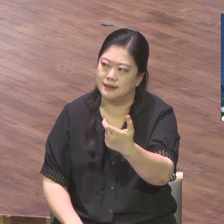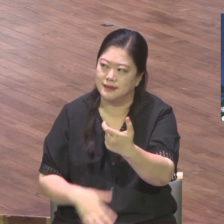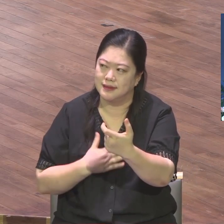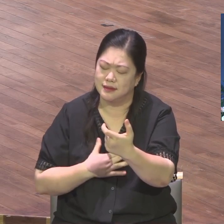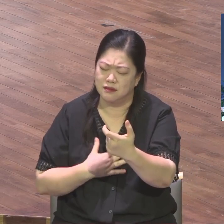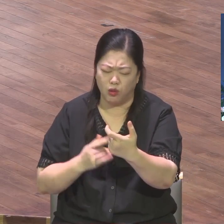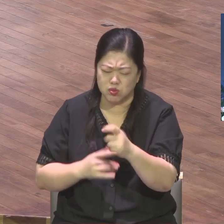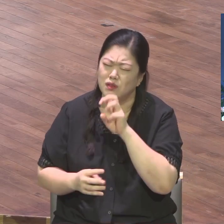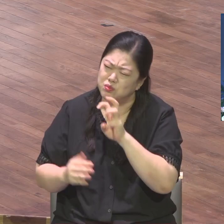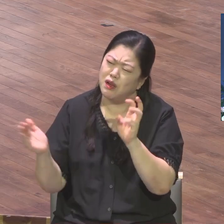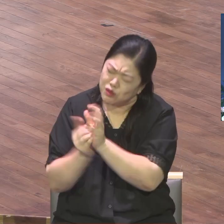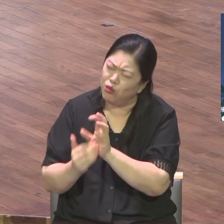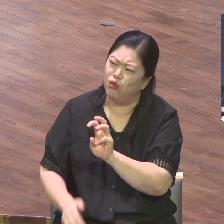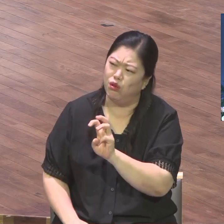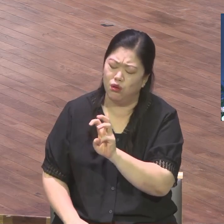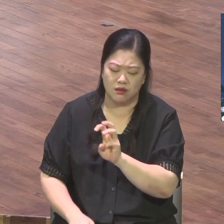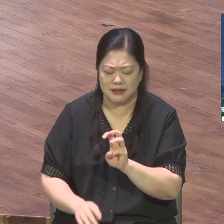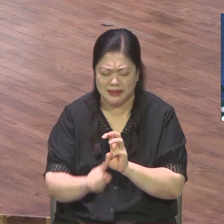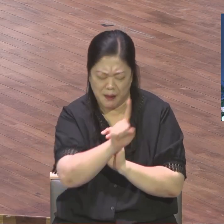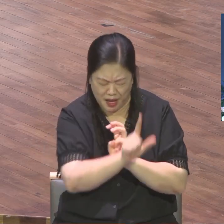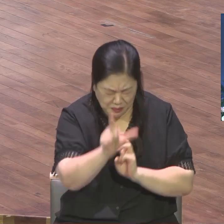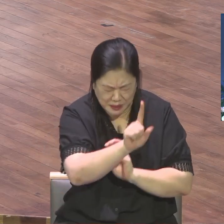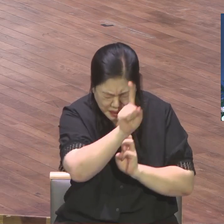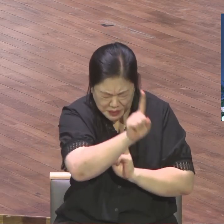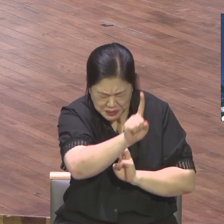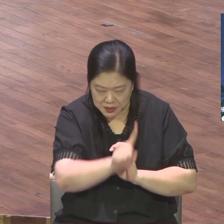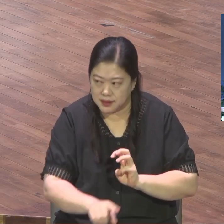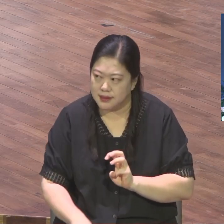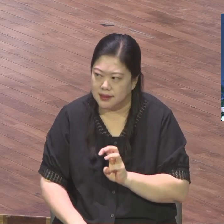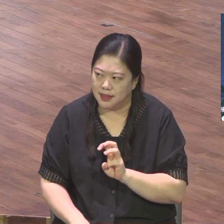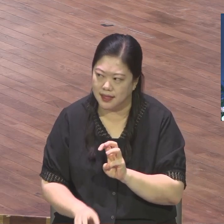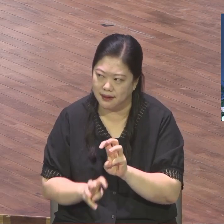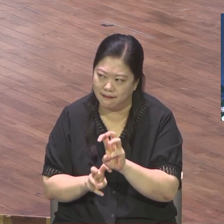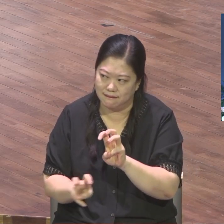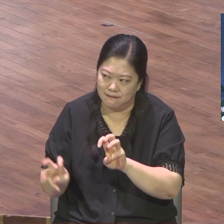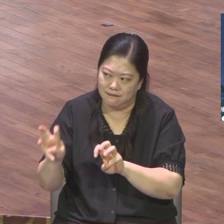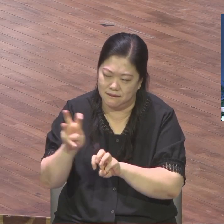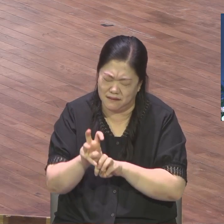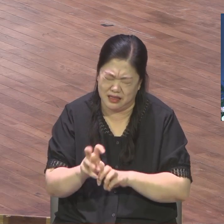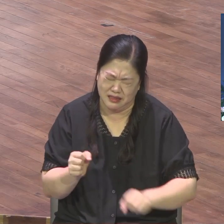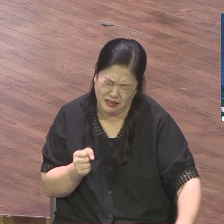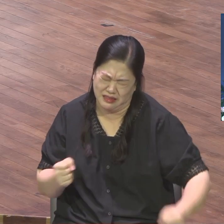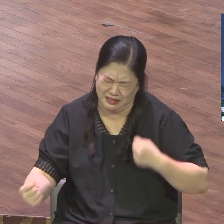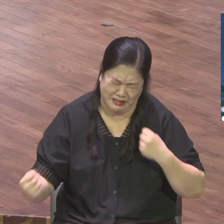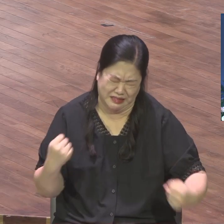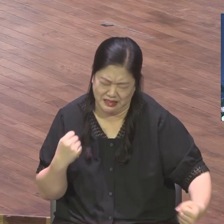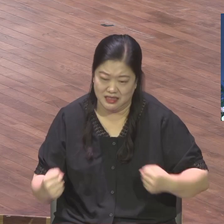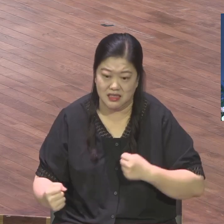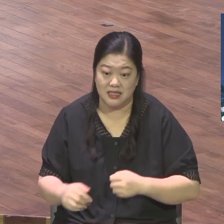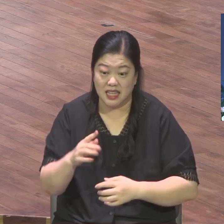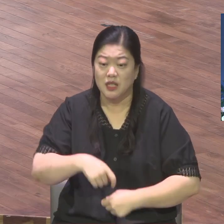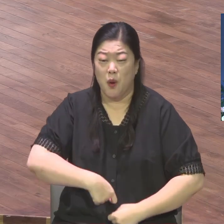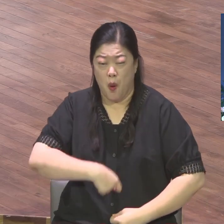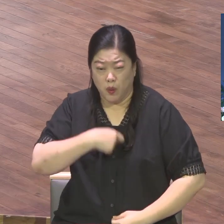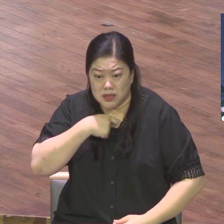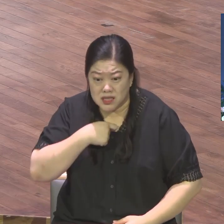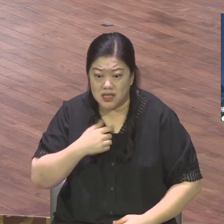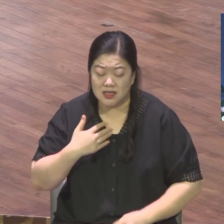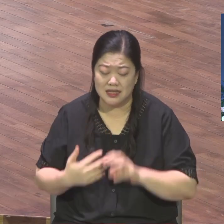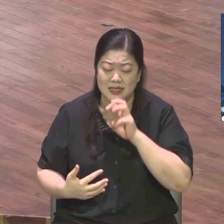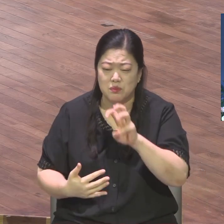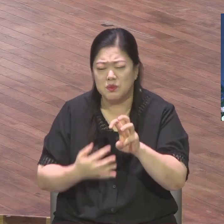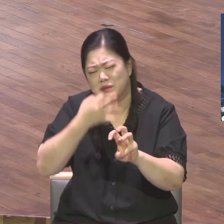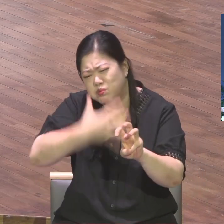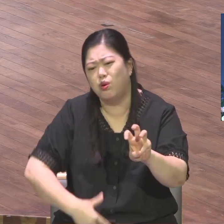다 했는데 힘 다 빠졌는데 한 번 더 하세요. 거기서 짜증나고 화가 나지만은 그 한 번